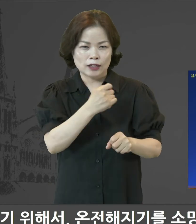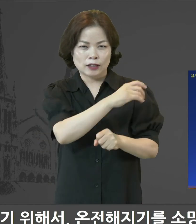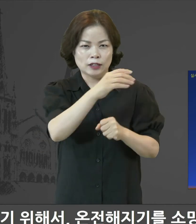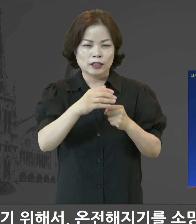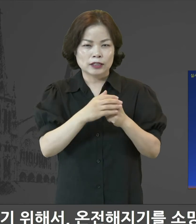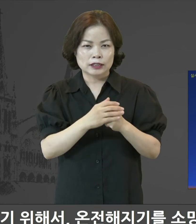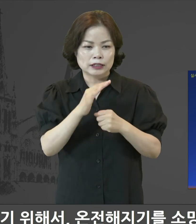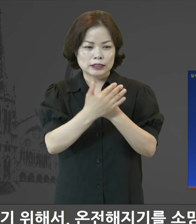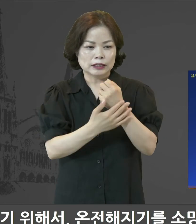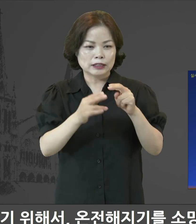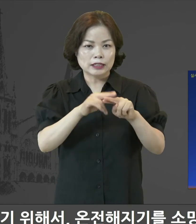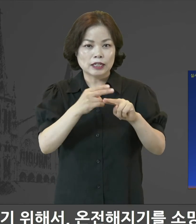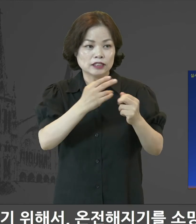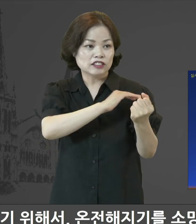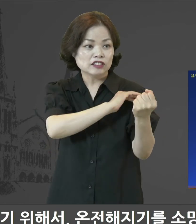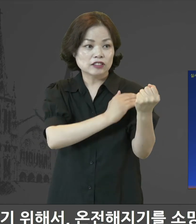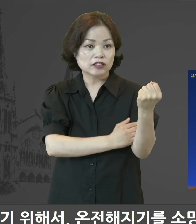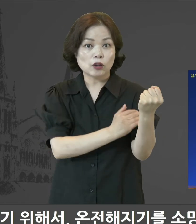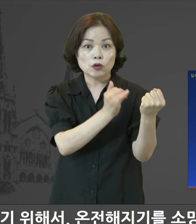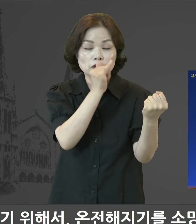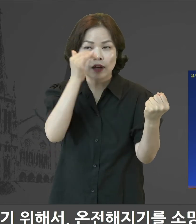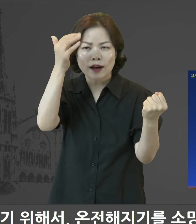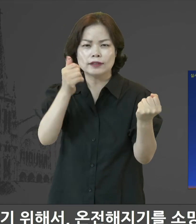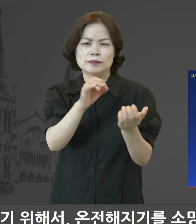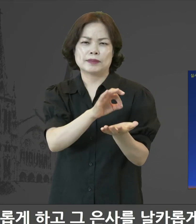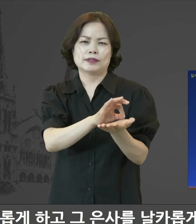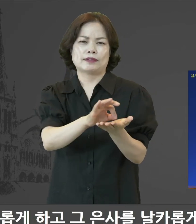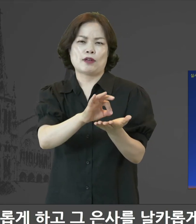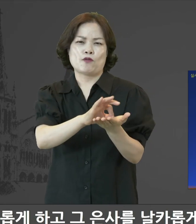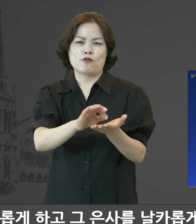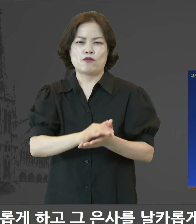은사를 능력 있게 하셔서 하나님이 사용하신다는 거예요.